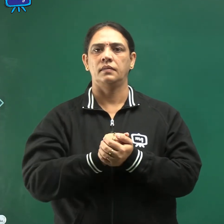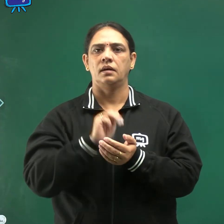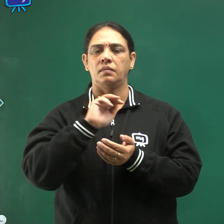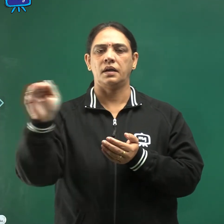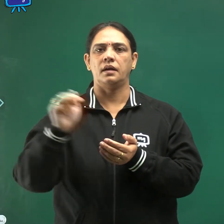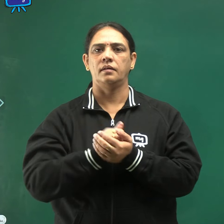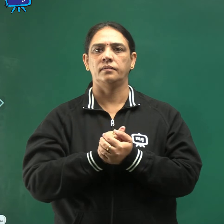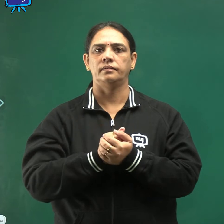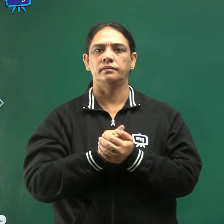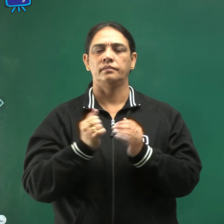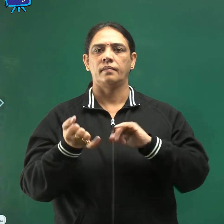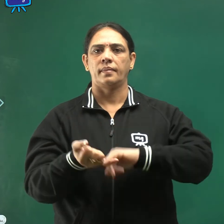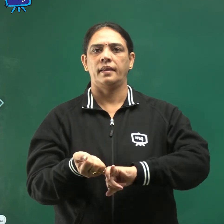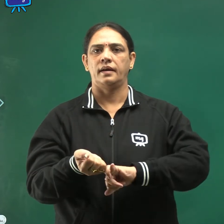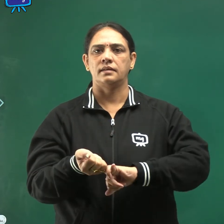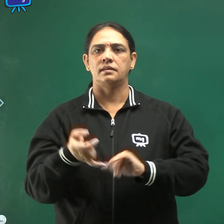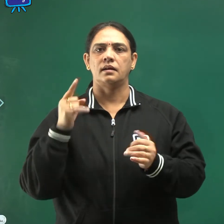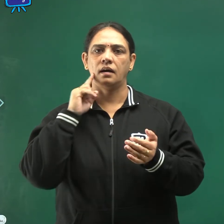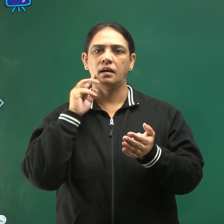बटे साइन 23 डिग्री